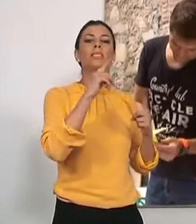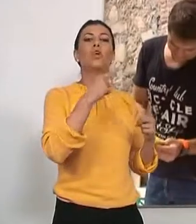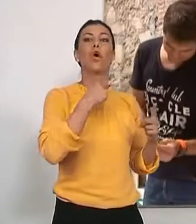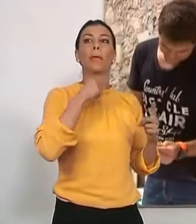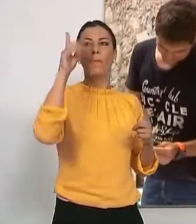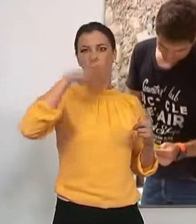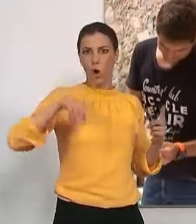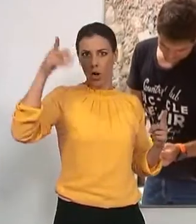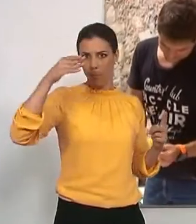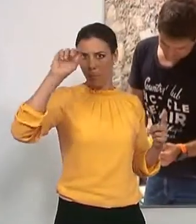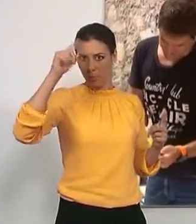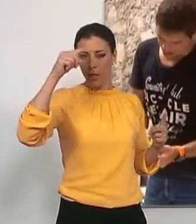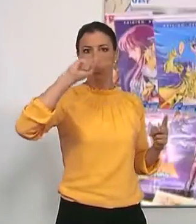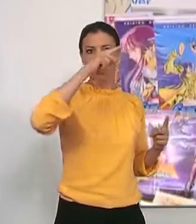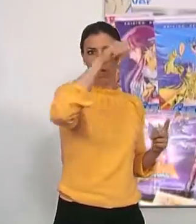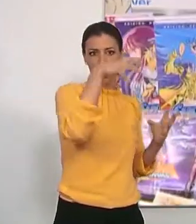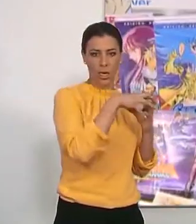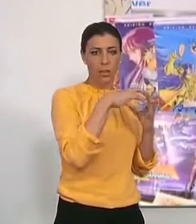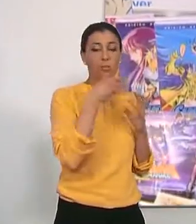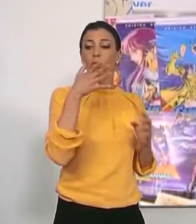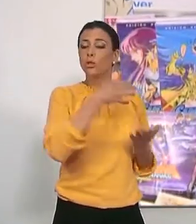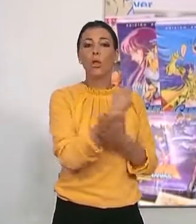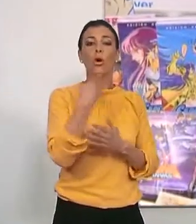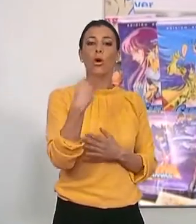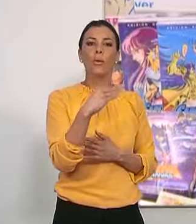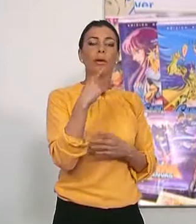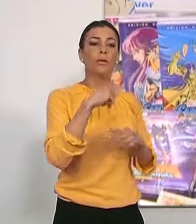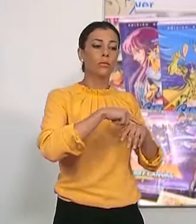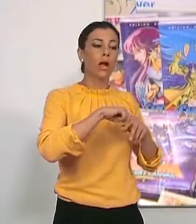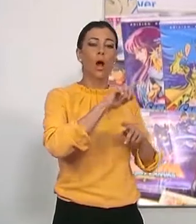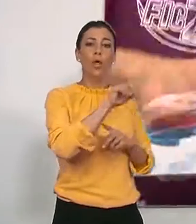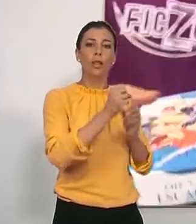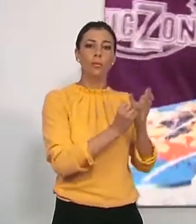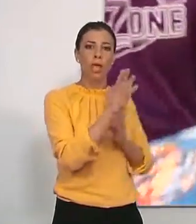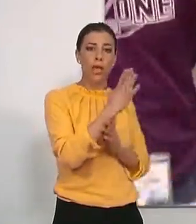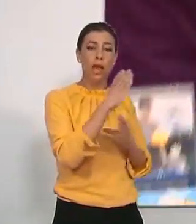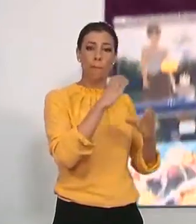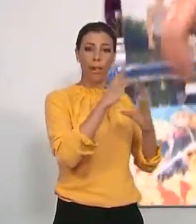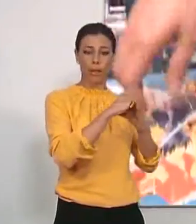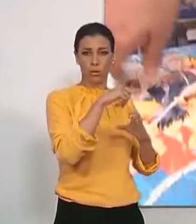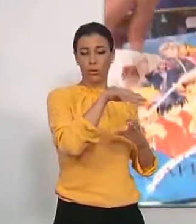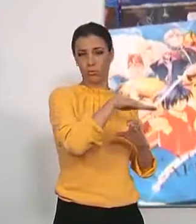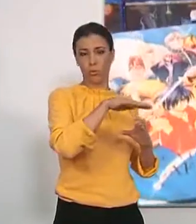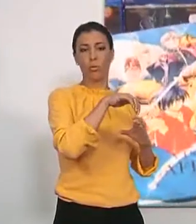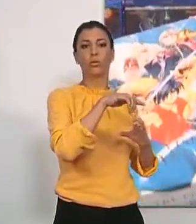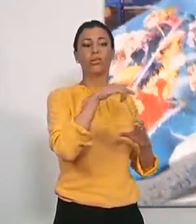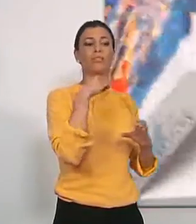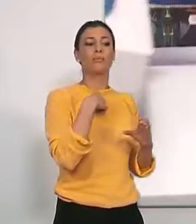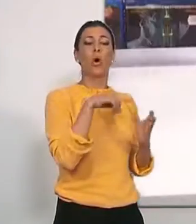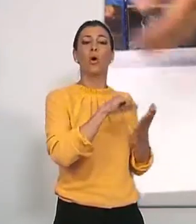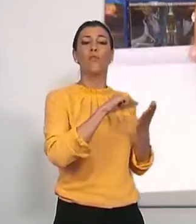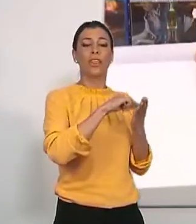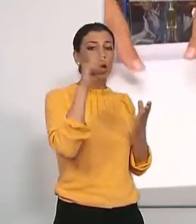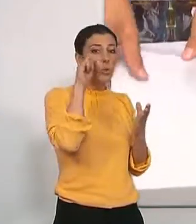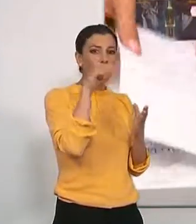salón del cómic de barcelona todo aquel joven inscrito partirá hacia nada a partir de las 11 de la mañana desde la parada del autobús ubicada